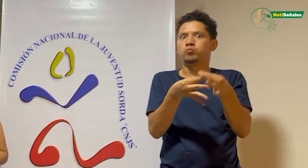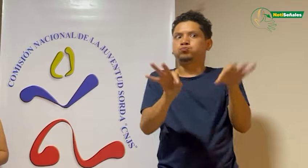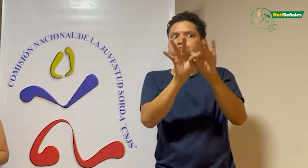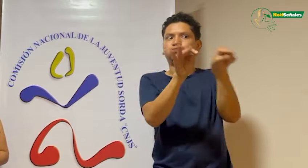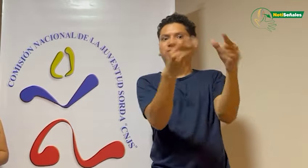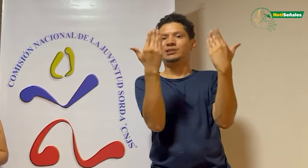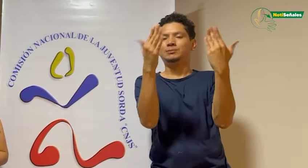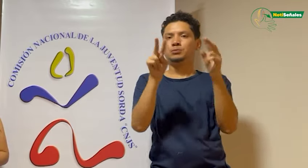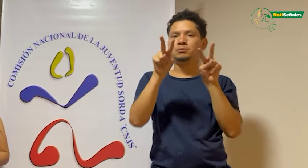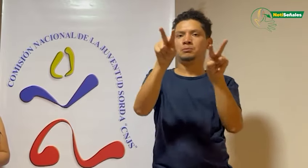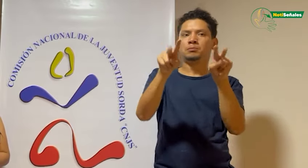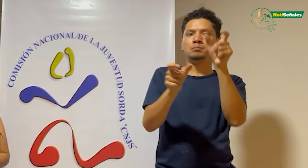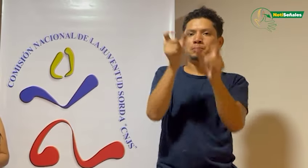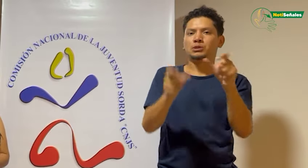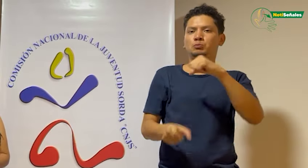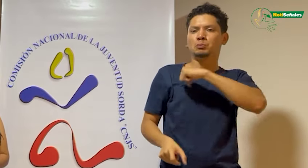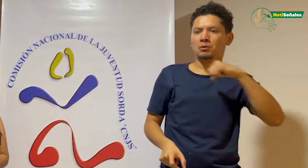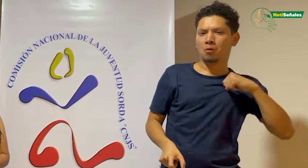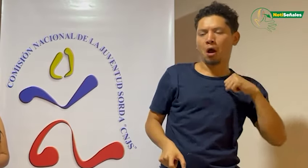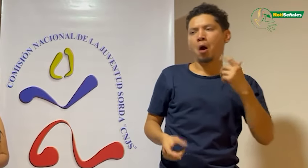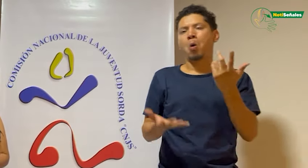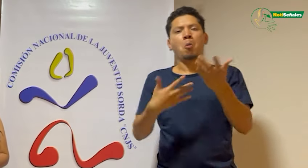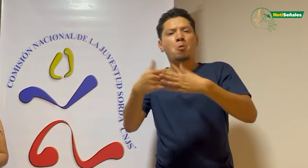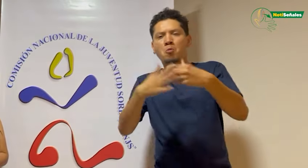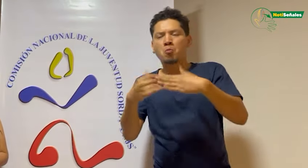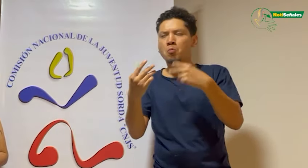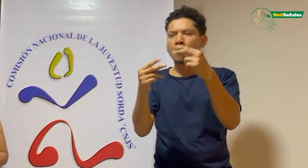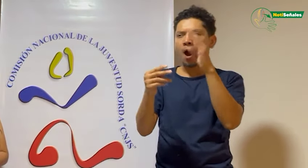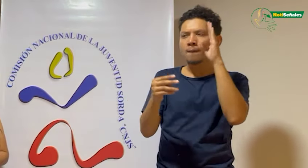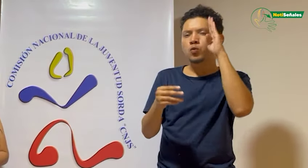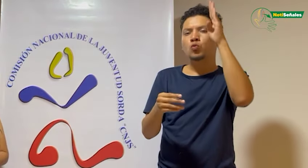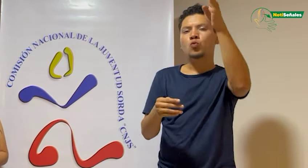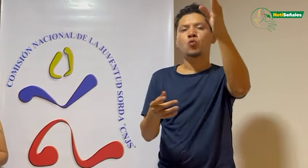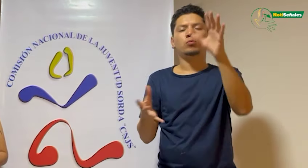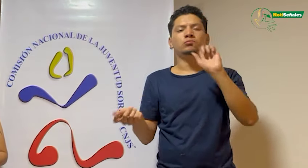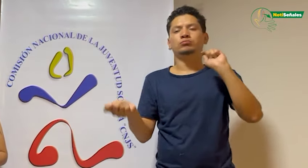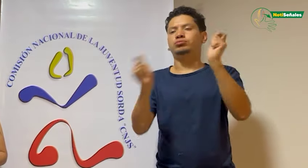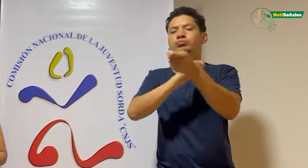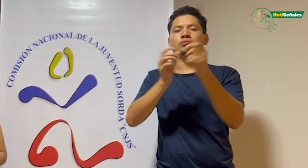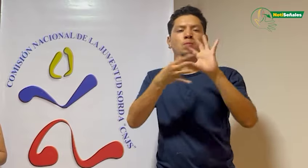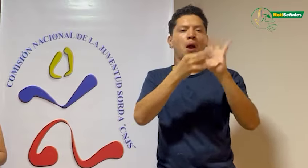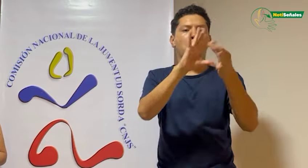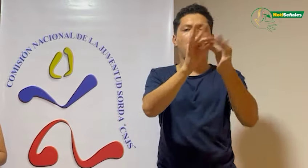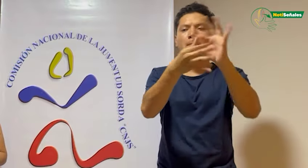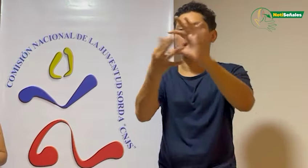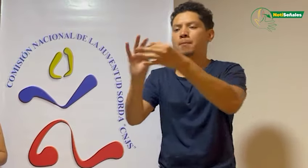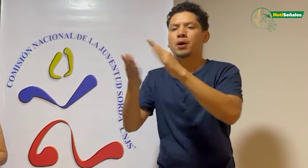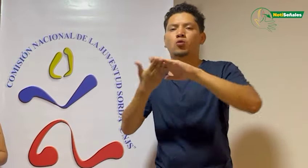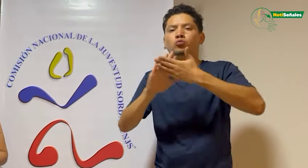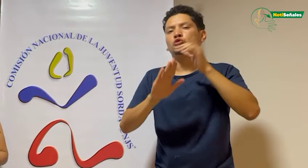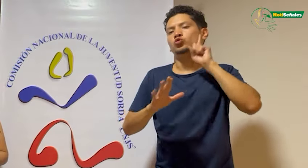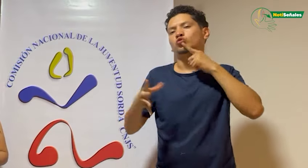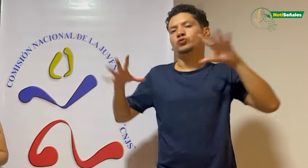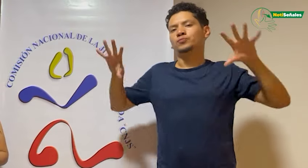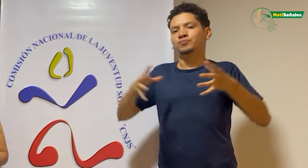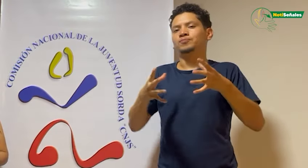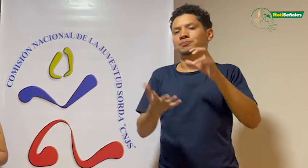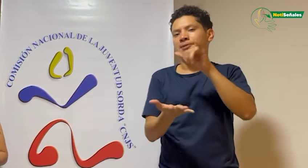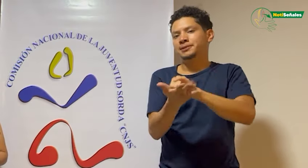es importante ver la participación de distintas personas sordas que con el tiempo consigue la unión de la comunidad